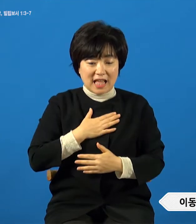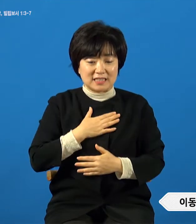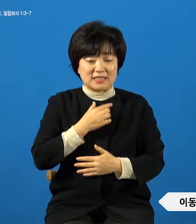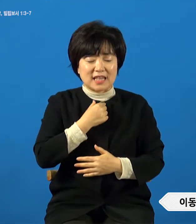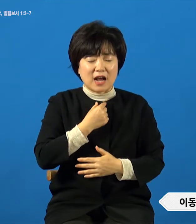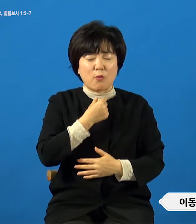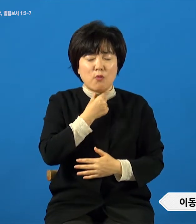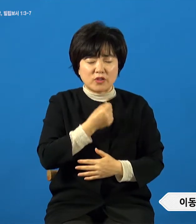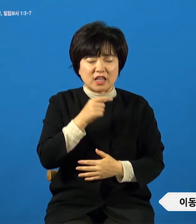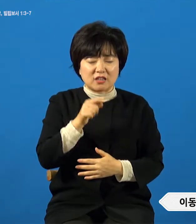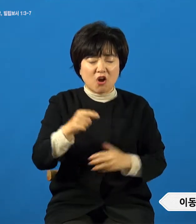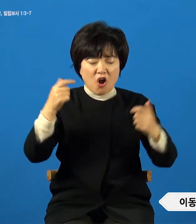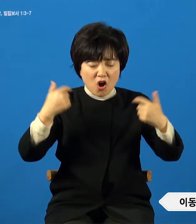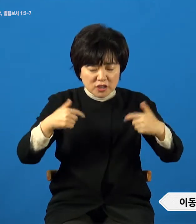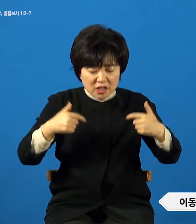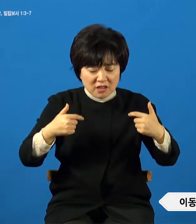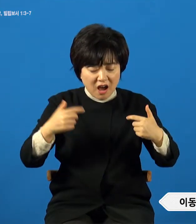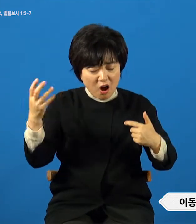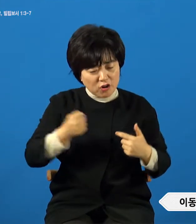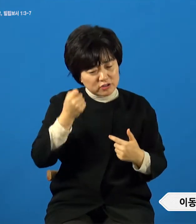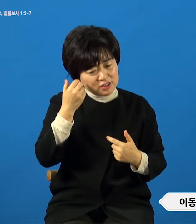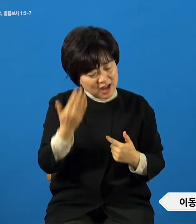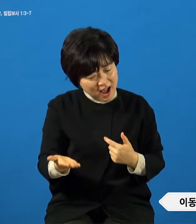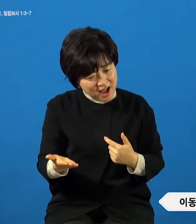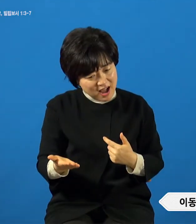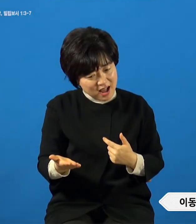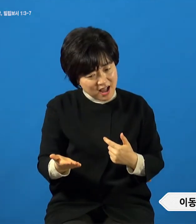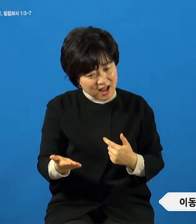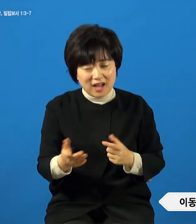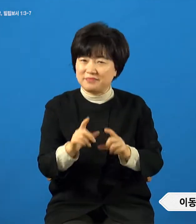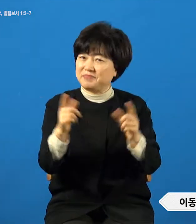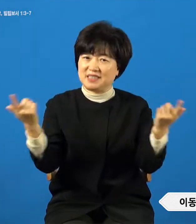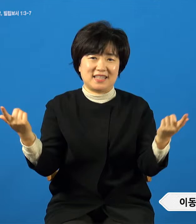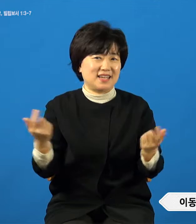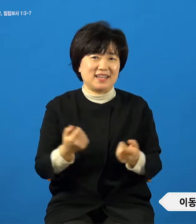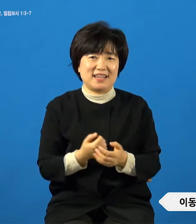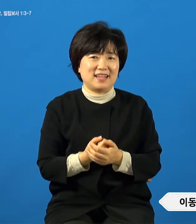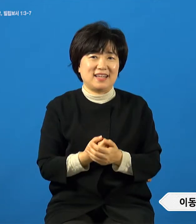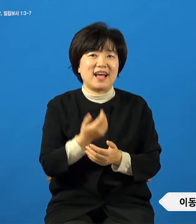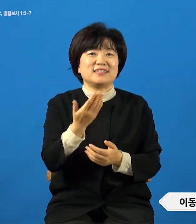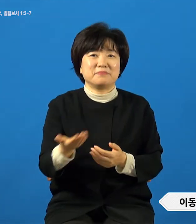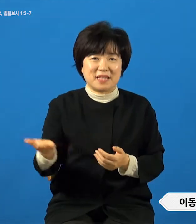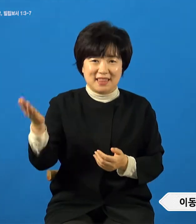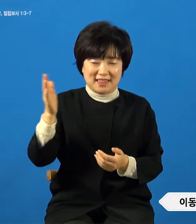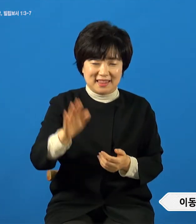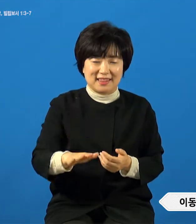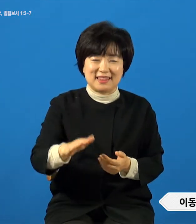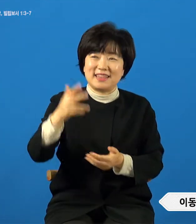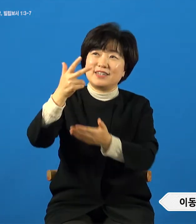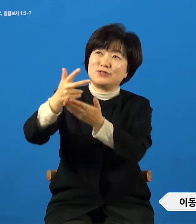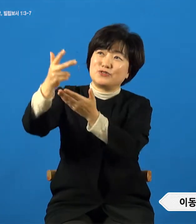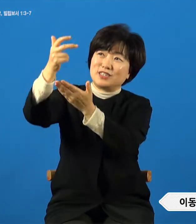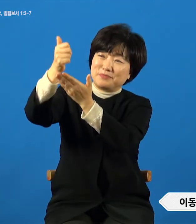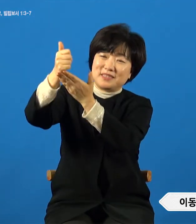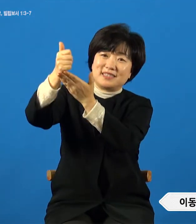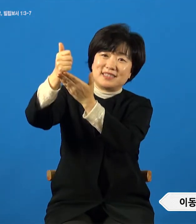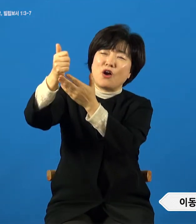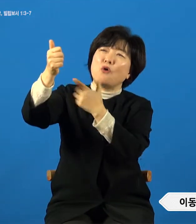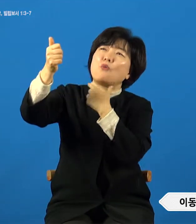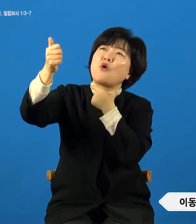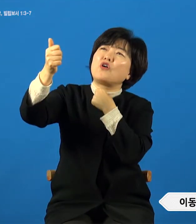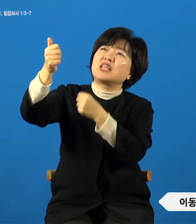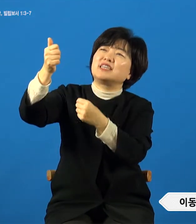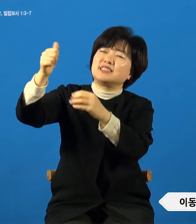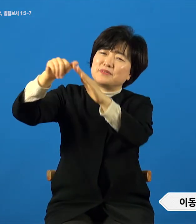원하는 것을 언제나 얻을 수 있을까요? 아닙니다. 아닙니다. 하지만 주님이